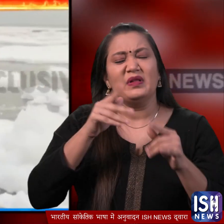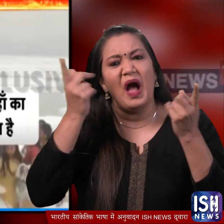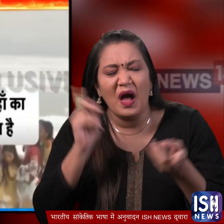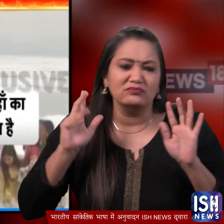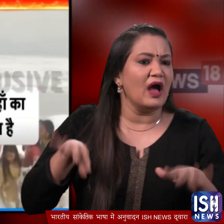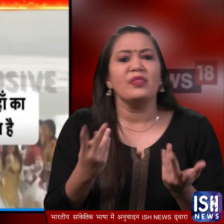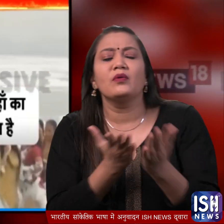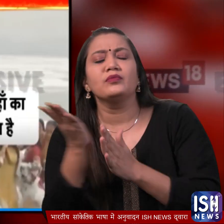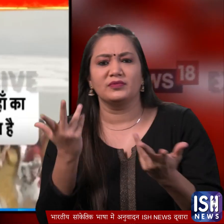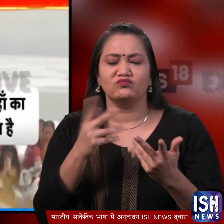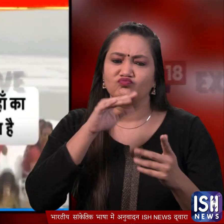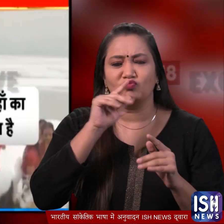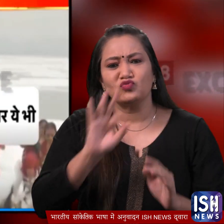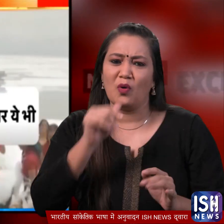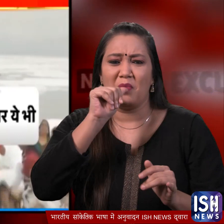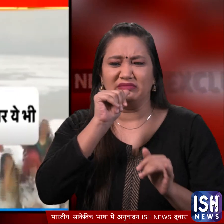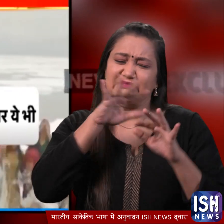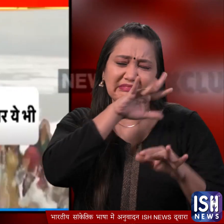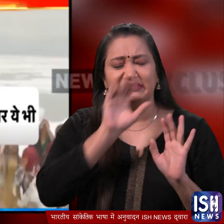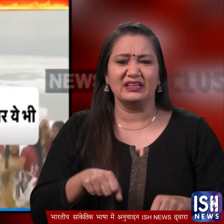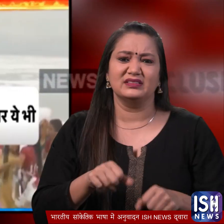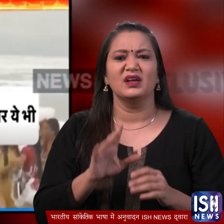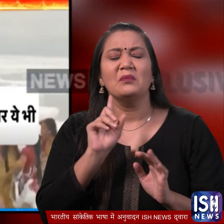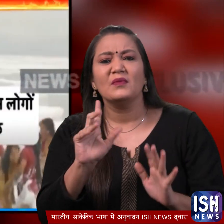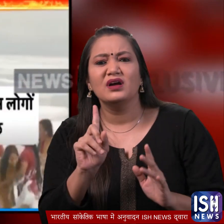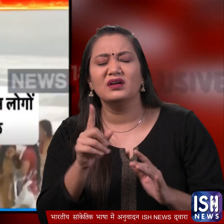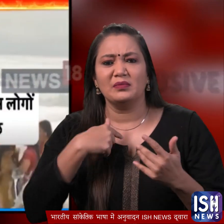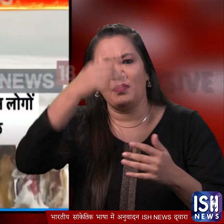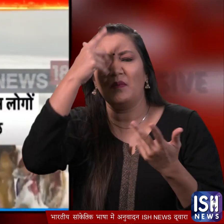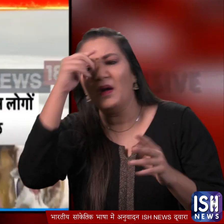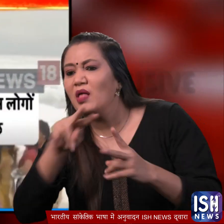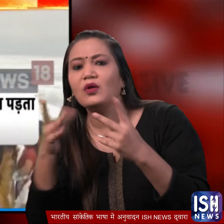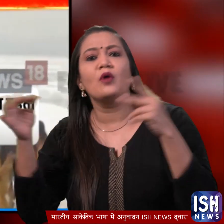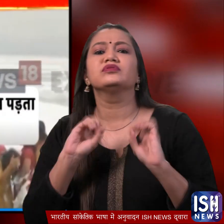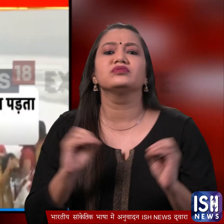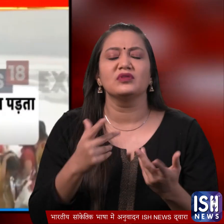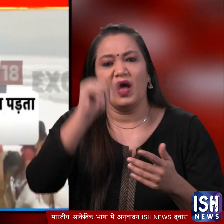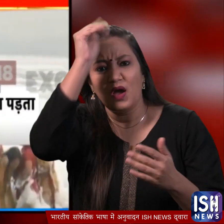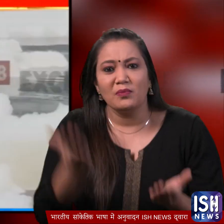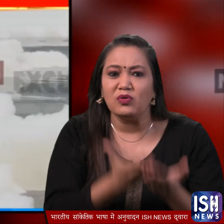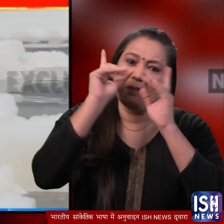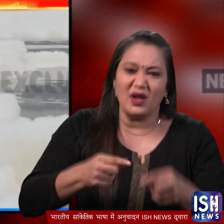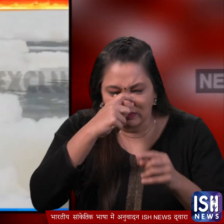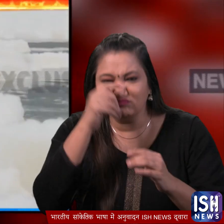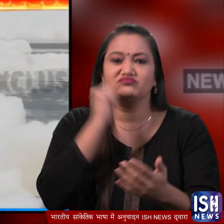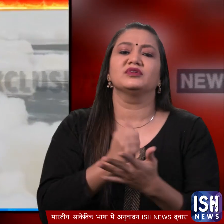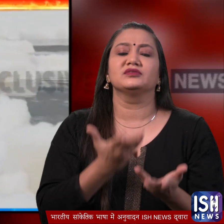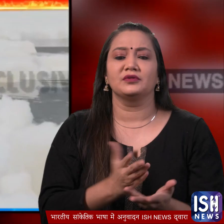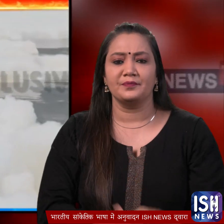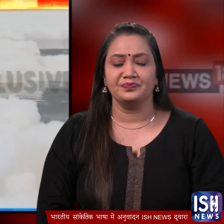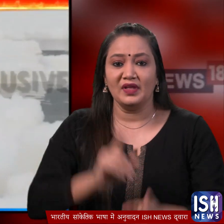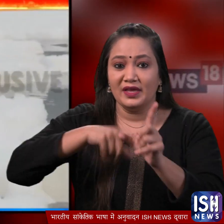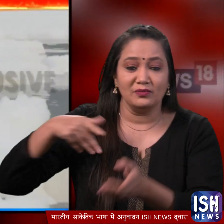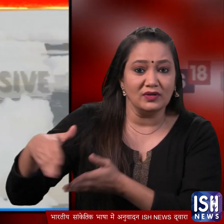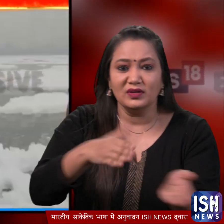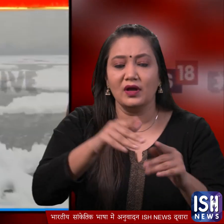नहाना पड़ा। पानी तो यहाँ का बहुत गंदा है, लेकिन यहाँ पे ये भी मजबूरी है, हम लोग का छठ पूजा में नहाना पड़ता है। यमुना नदी में ये झाग पानी